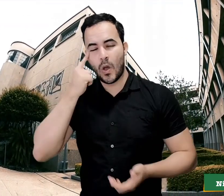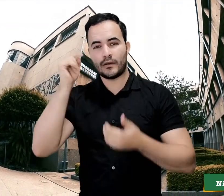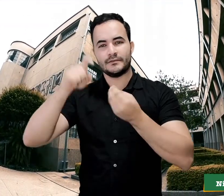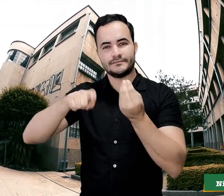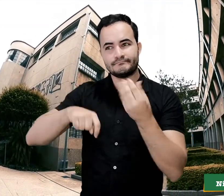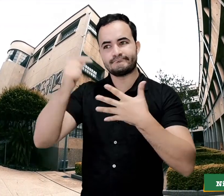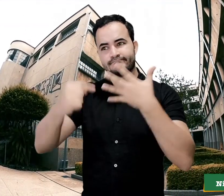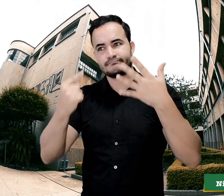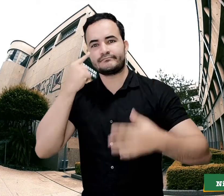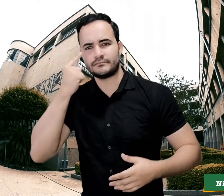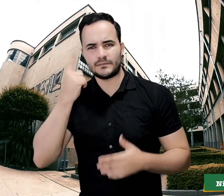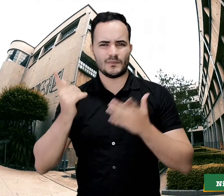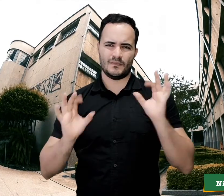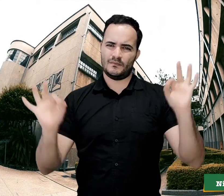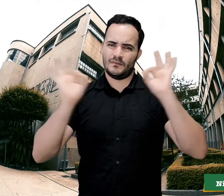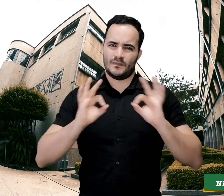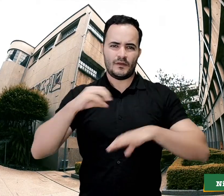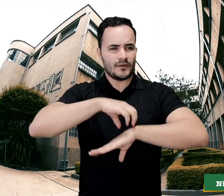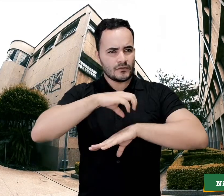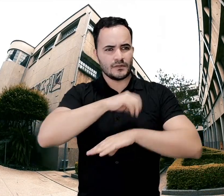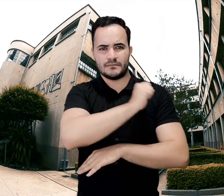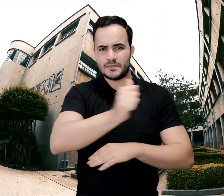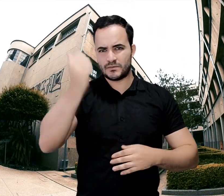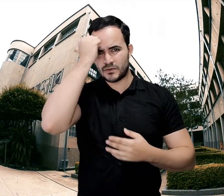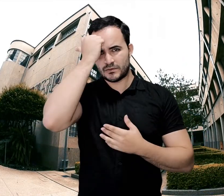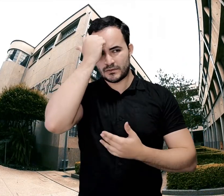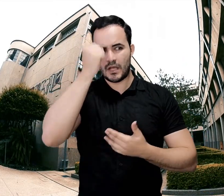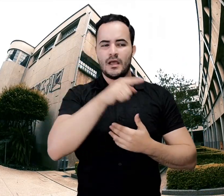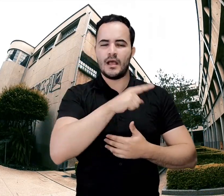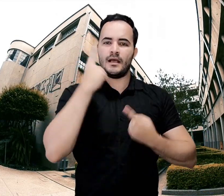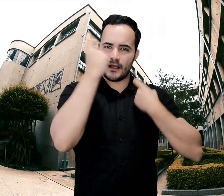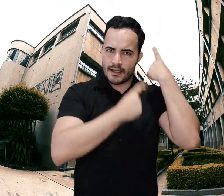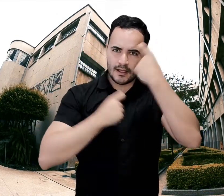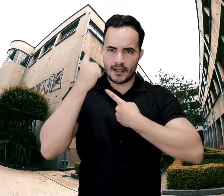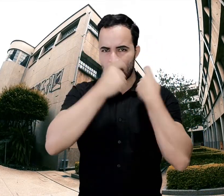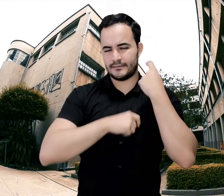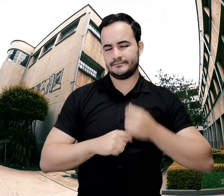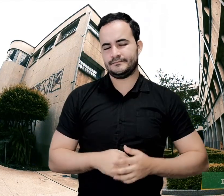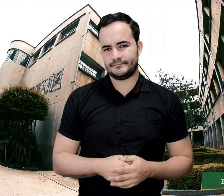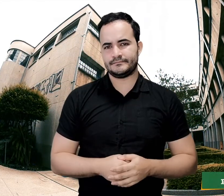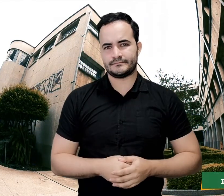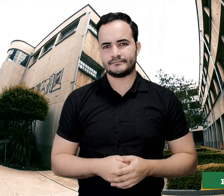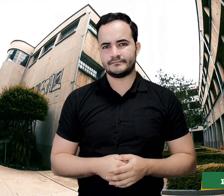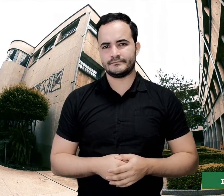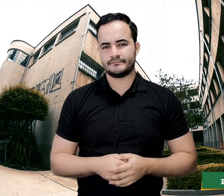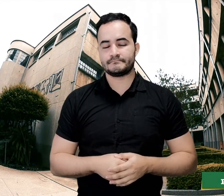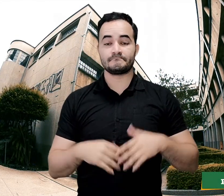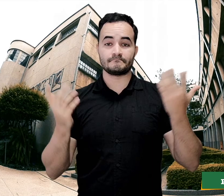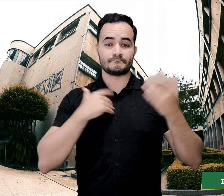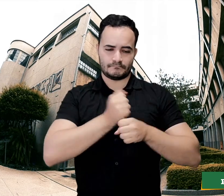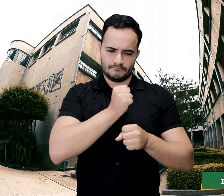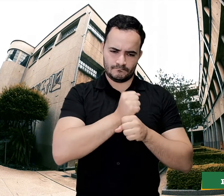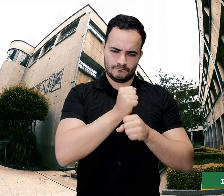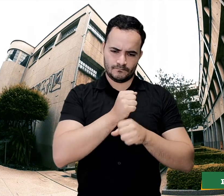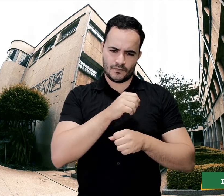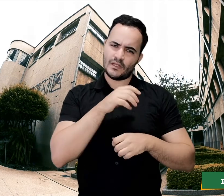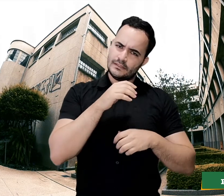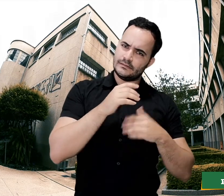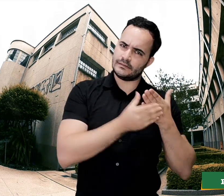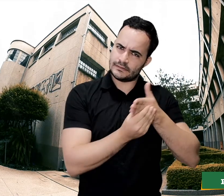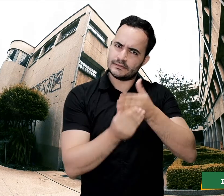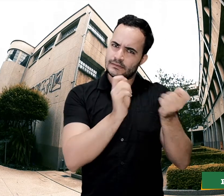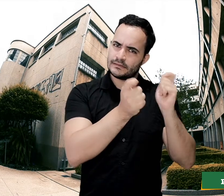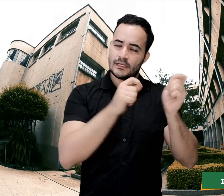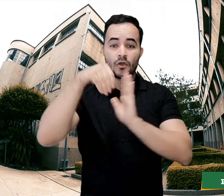los profesores y las facultades las que piensen en estas condiciones. Los trabajos sí cambian, no en el contenido, pero sí